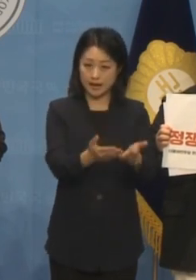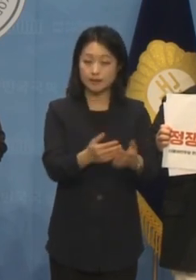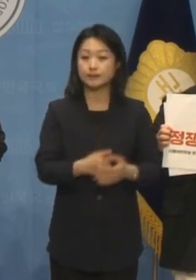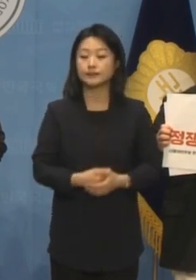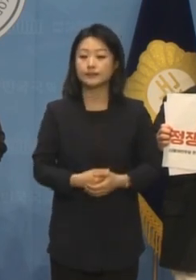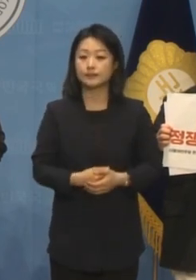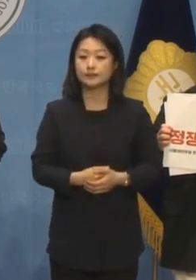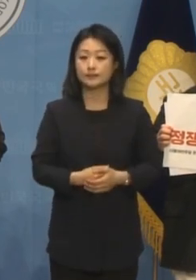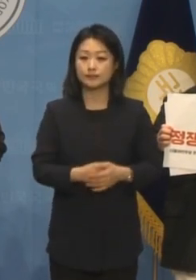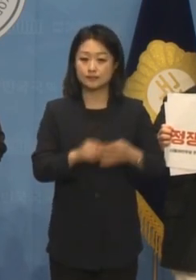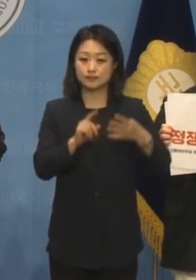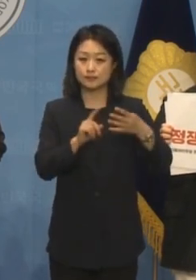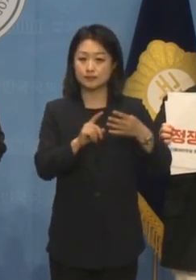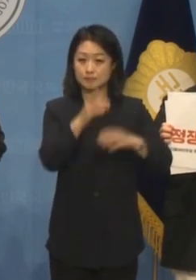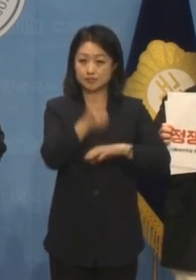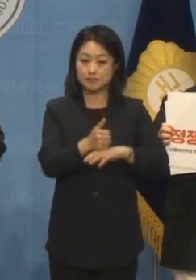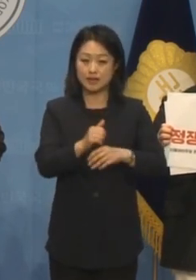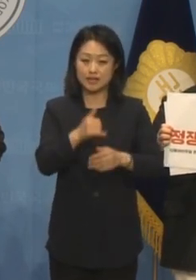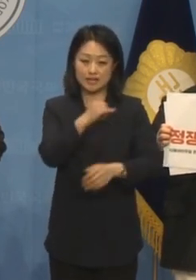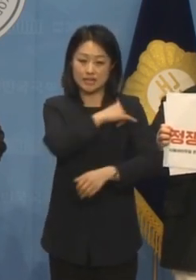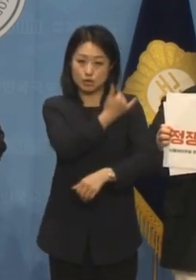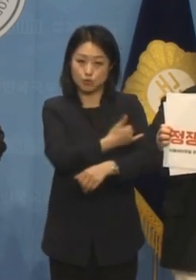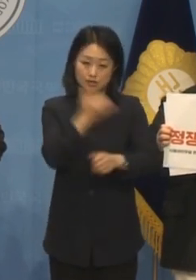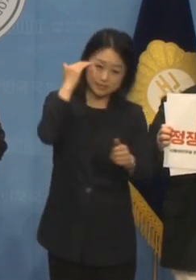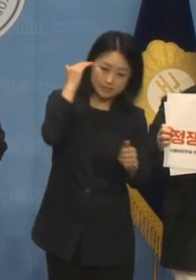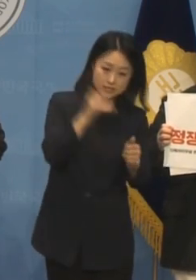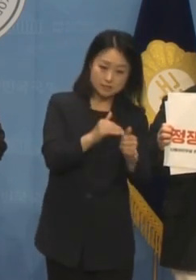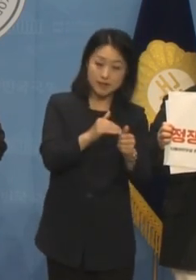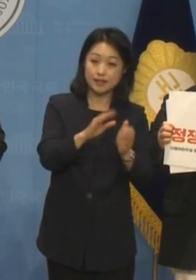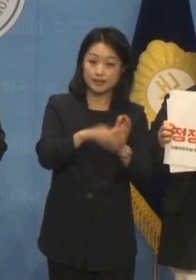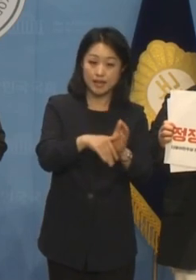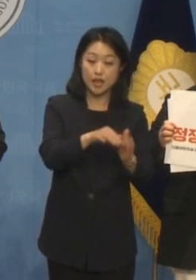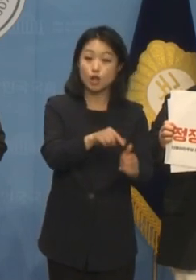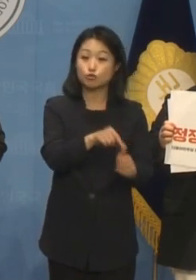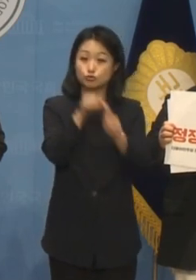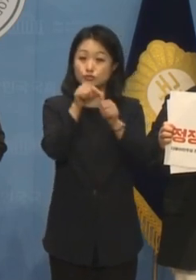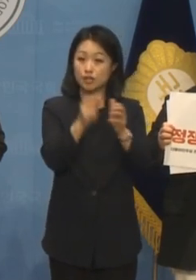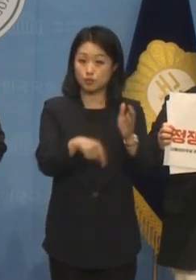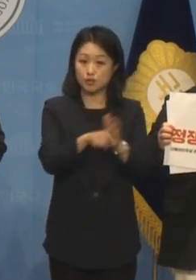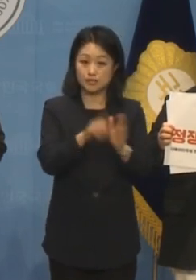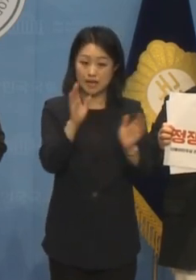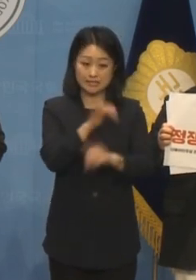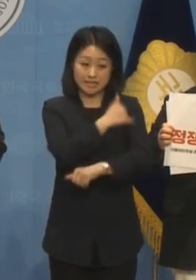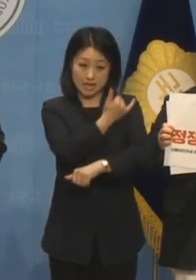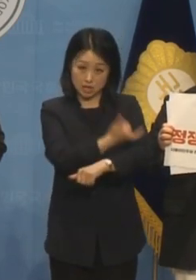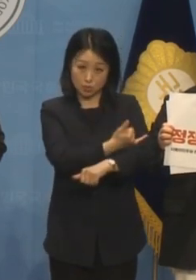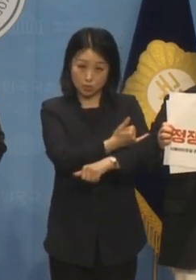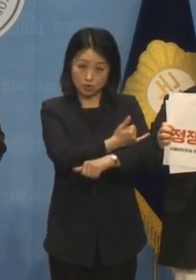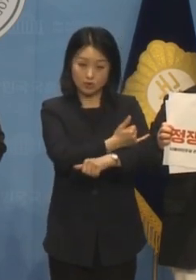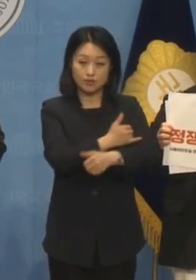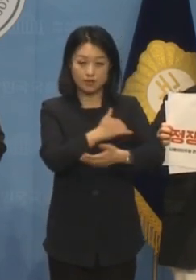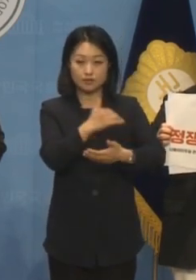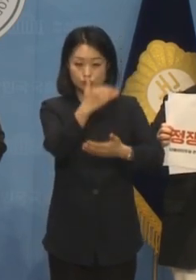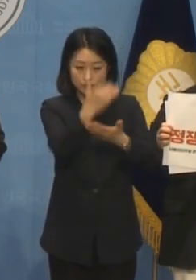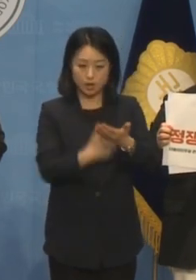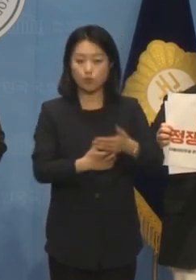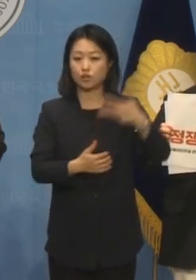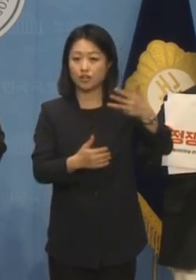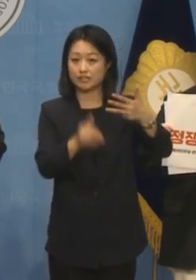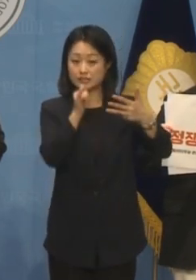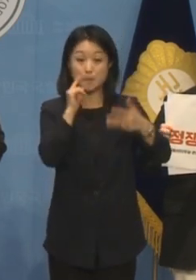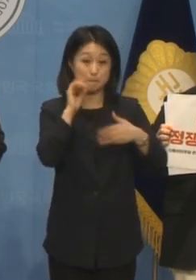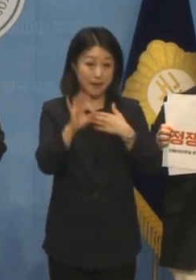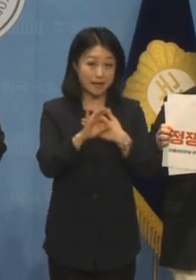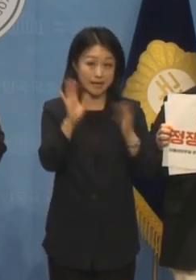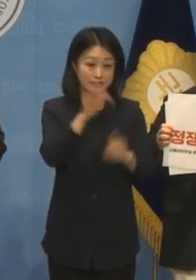마지막으로 인권 침해 사항 발생 시 학생 침해 구제가 학생 인권의 주요 8가지 내용입니다. 만약